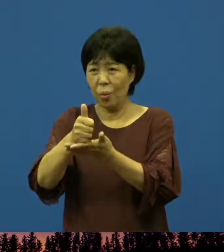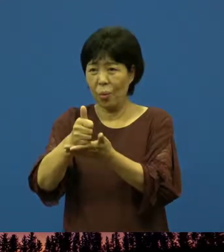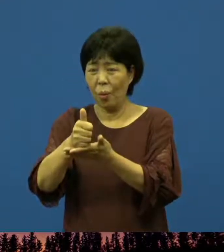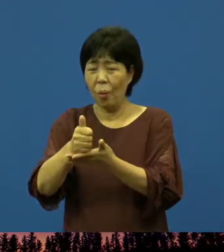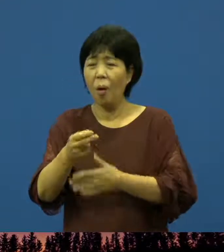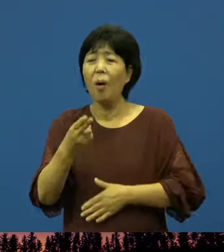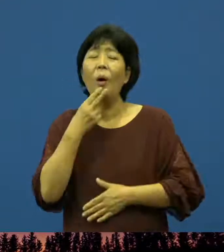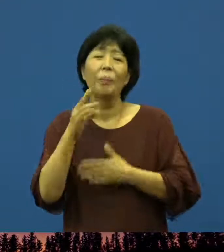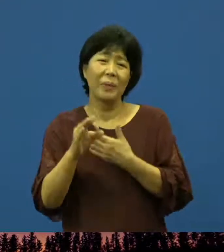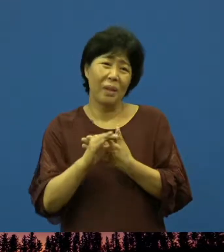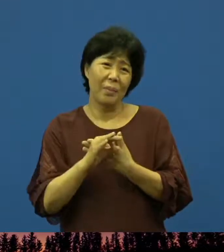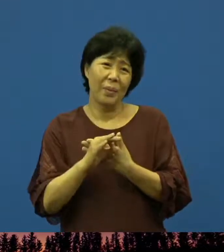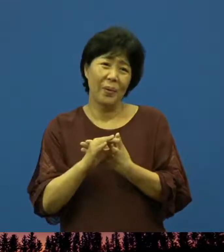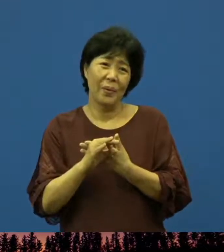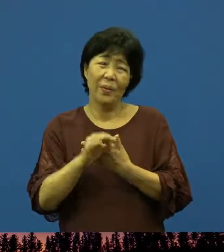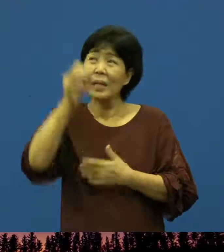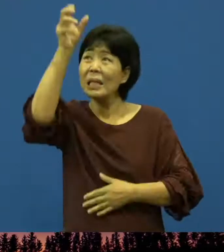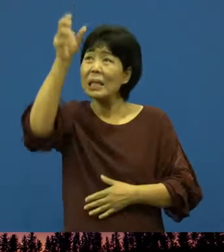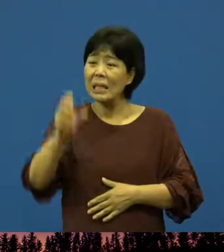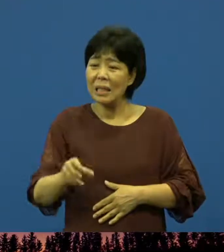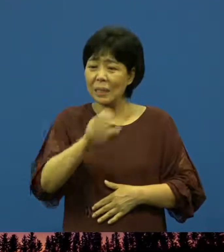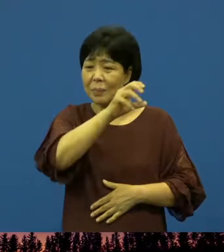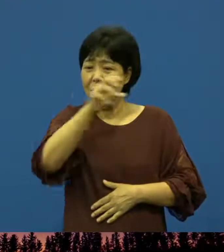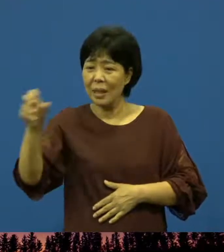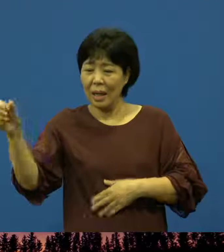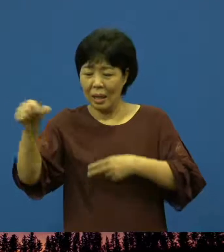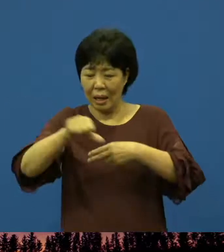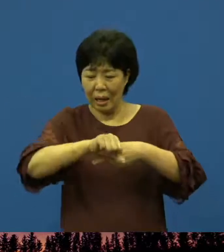그리스도가 없다면 십자가라는 사건은 있을 수 없는 거예요.